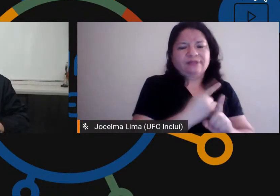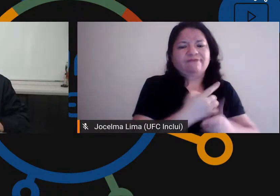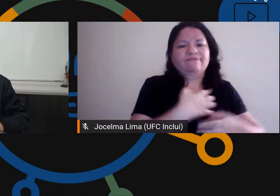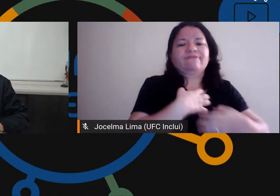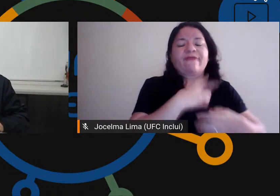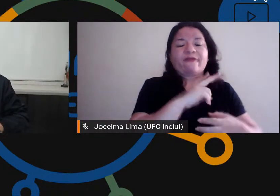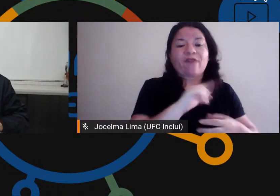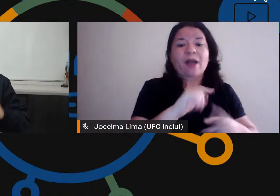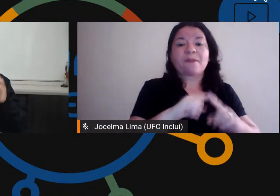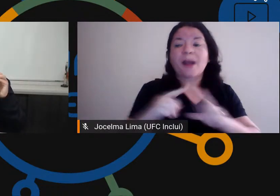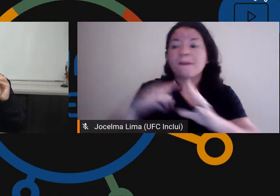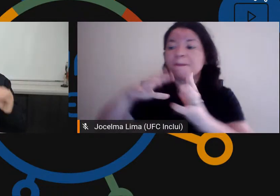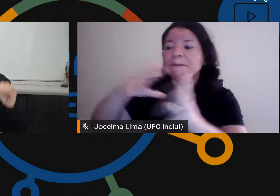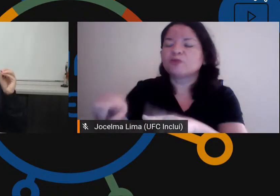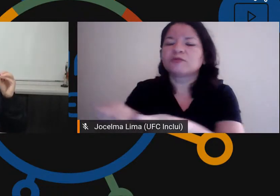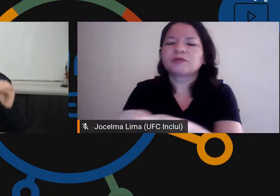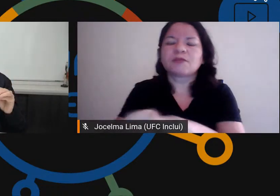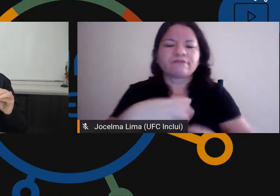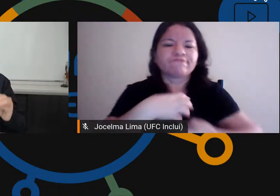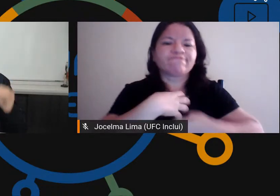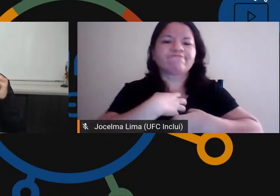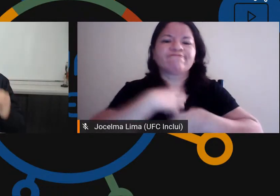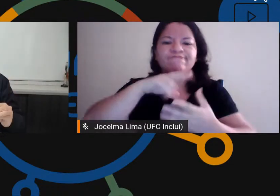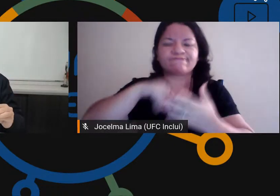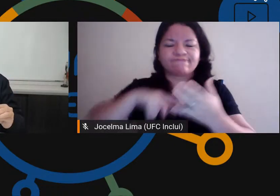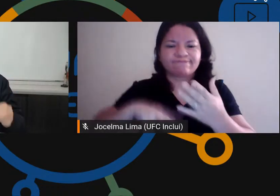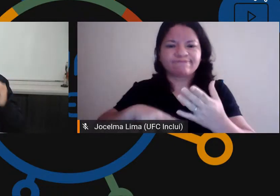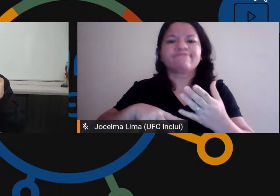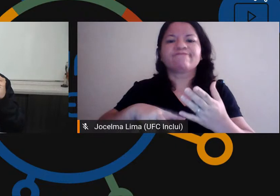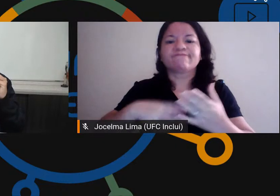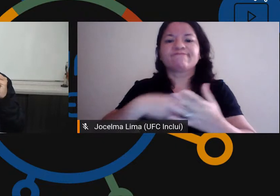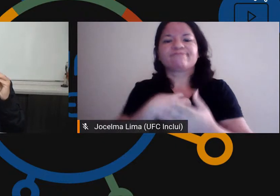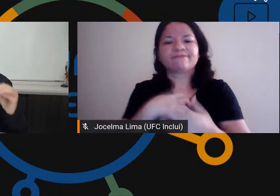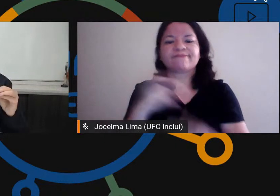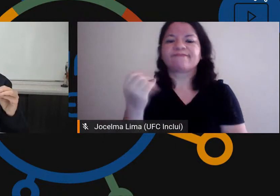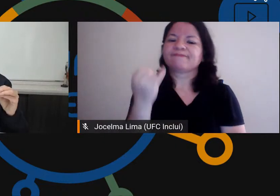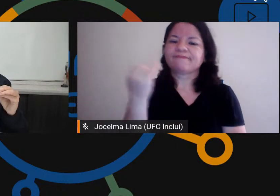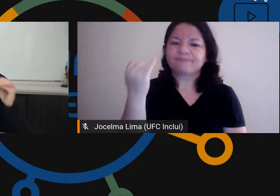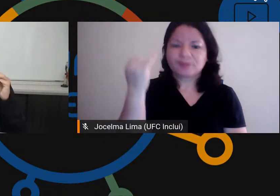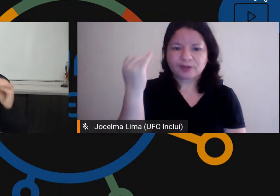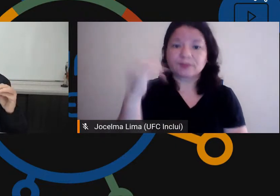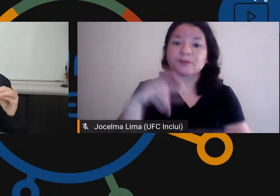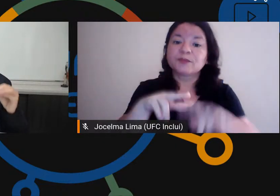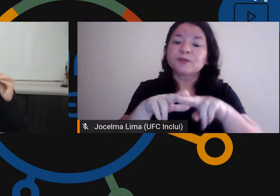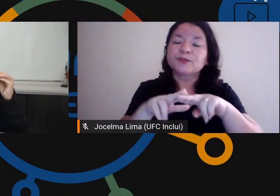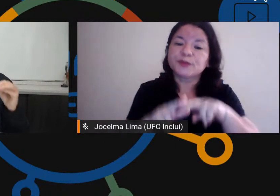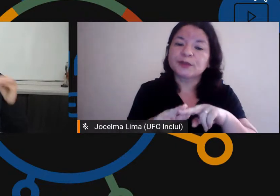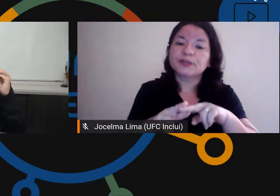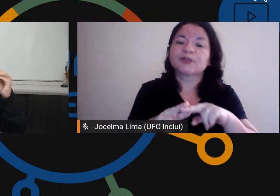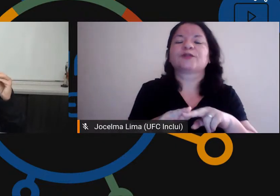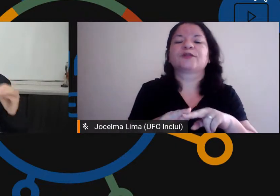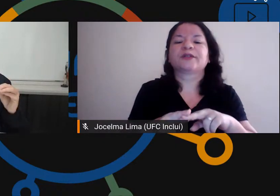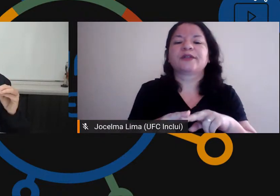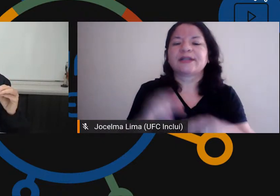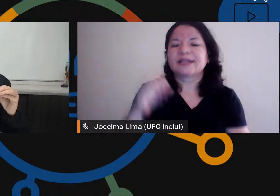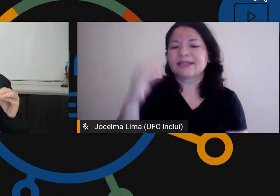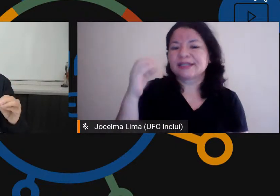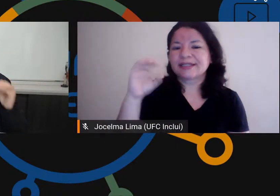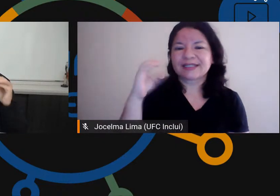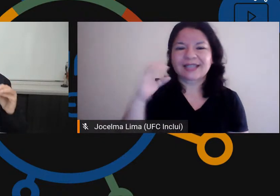outros lugares do mundo. E isso é muito importante. Por isso que não faz sentido falar em ciência